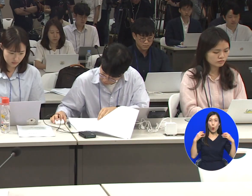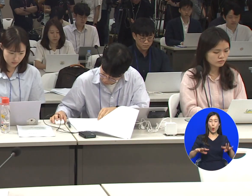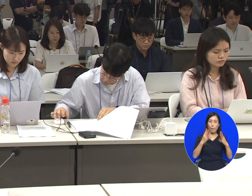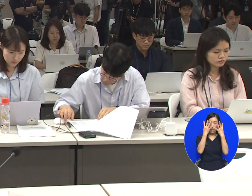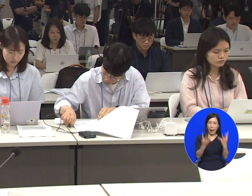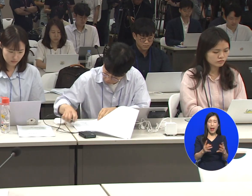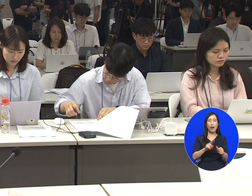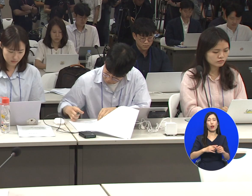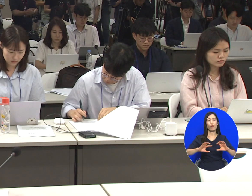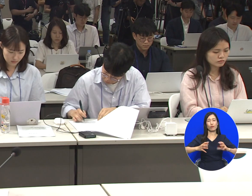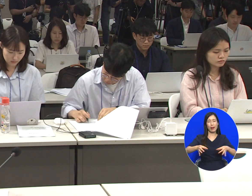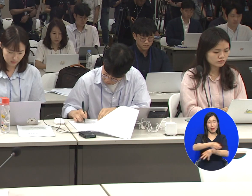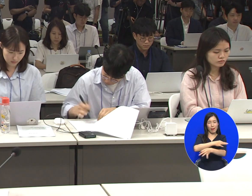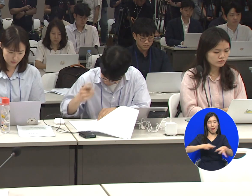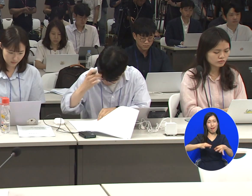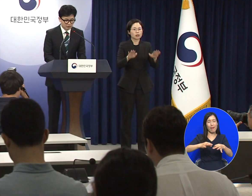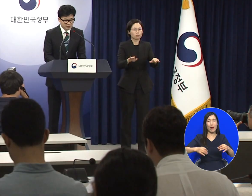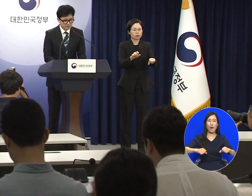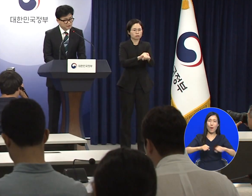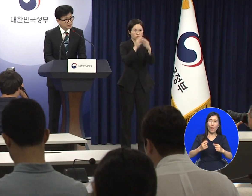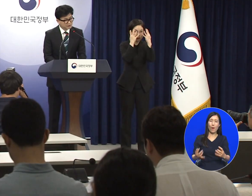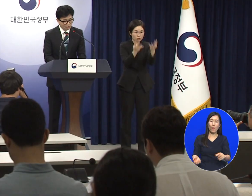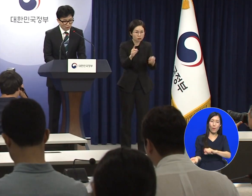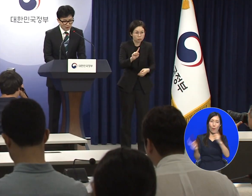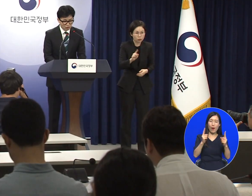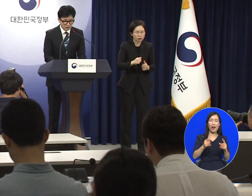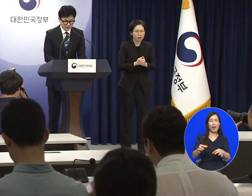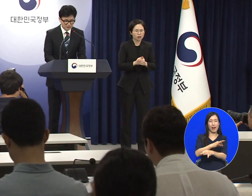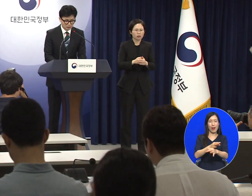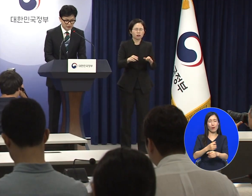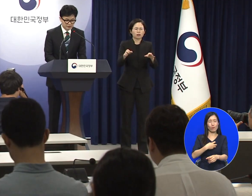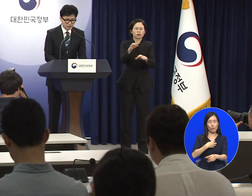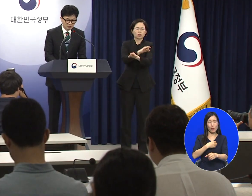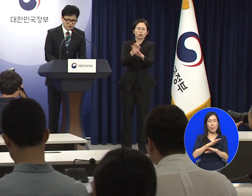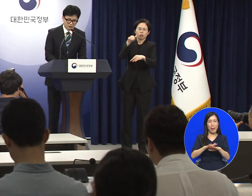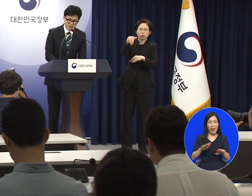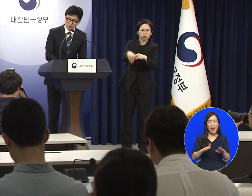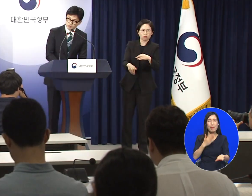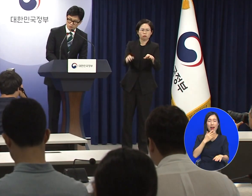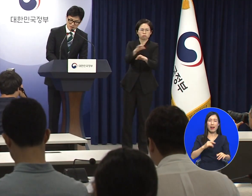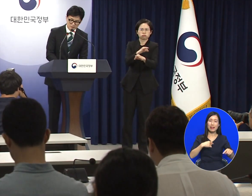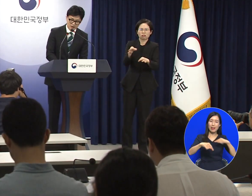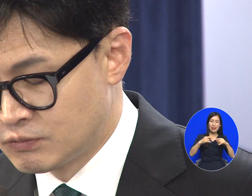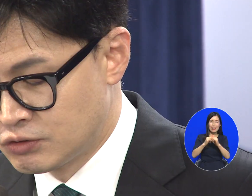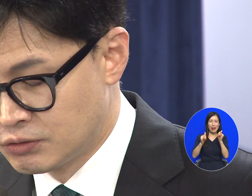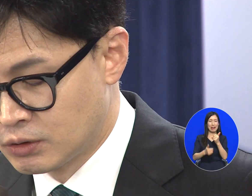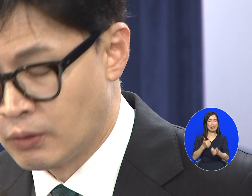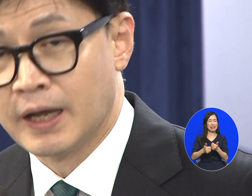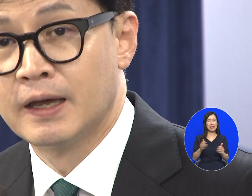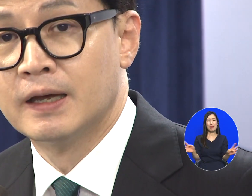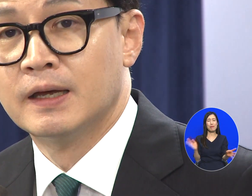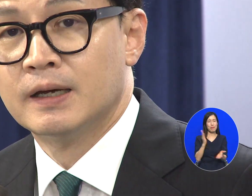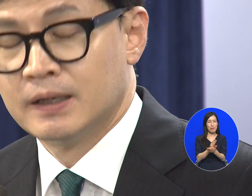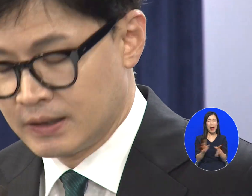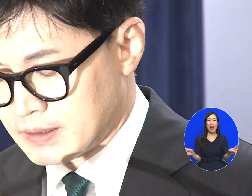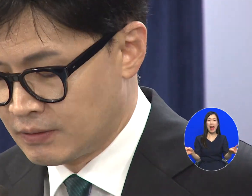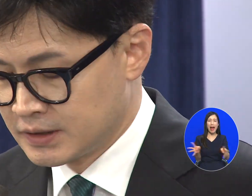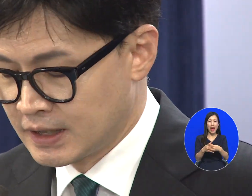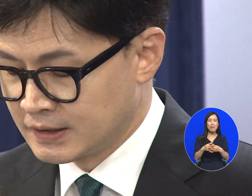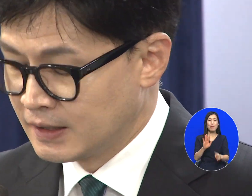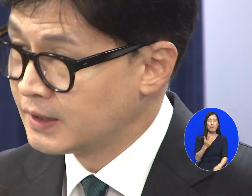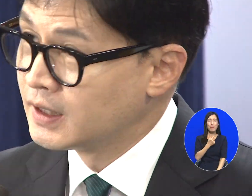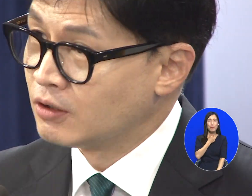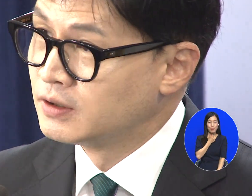사면을 통해 국가경제 전반의 활력을 회복해 경제위기를 극복하고 정치 사회적 갈등을 해소해 국가적 화합을 이룰 수